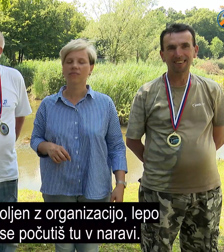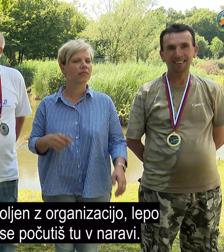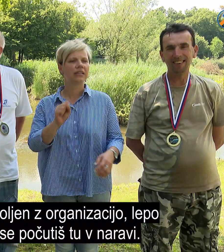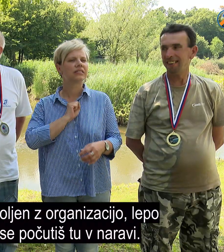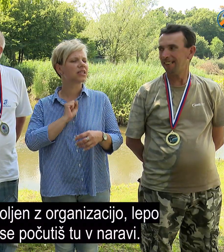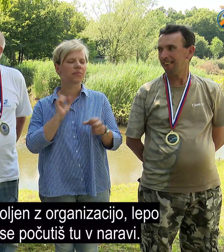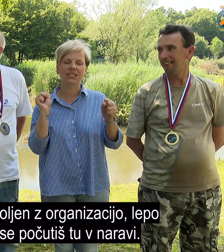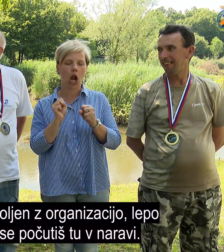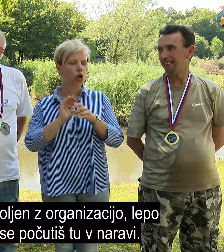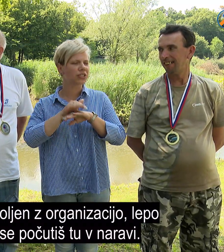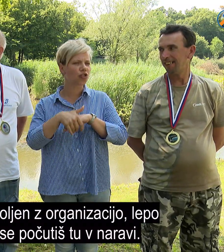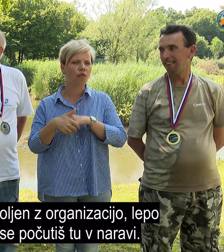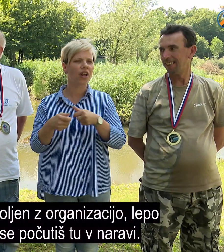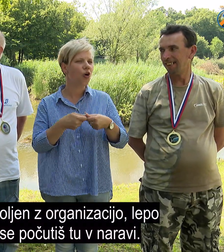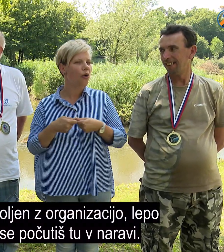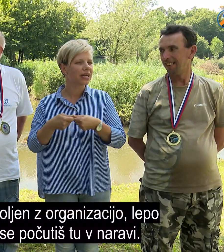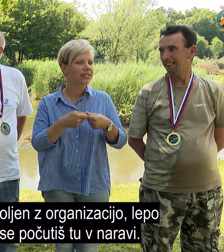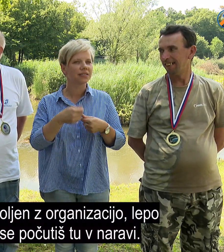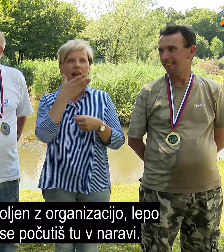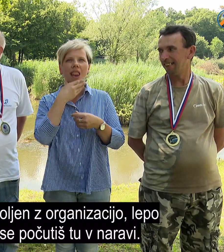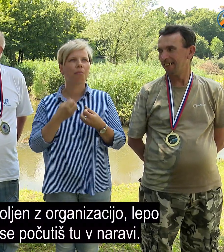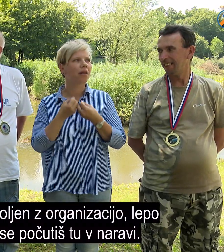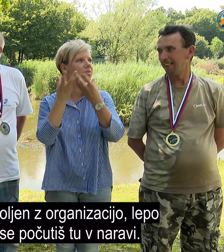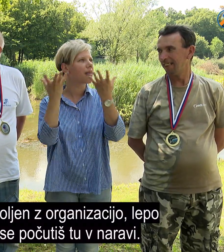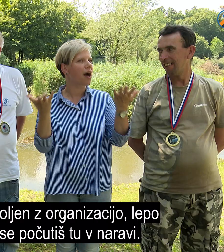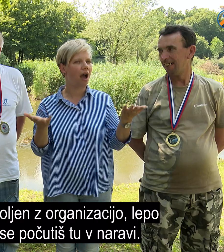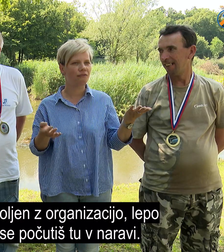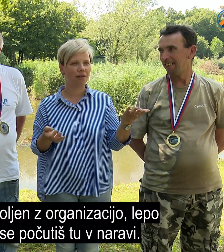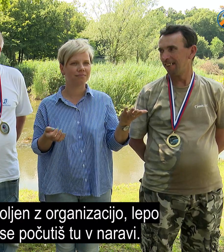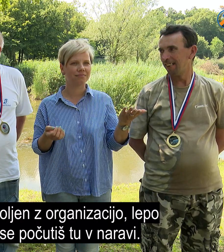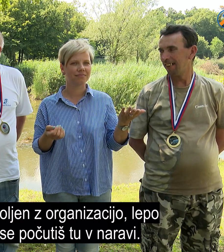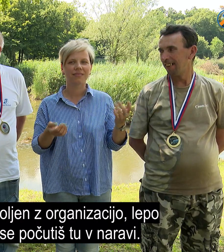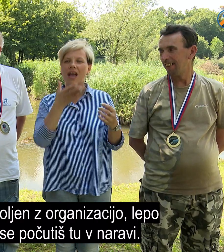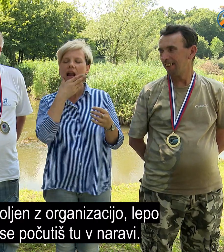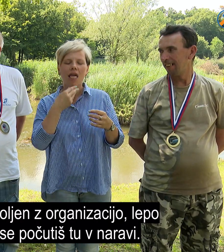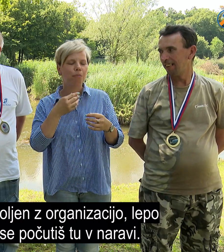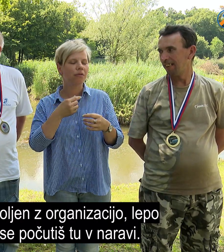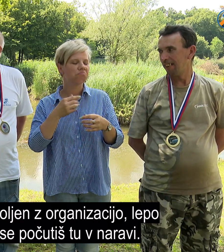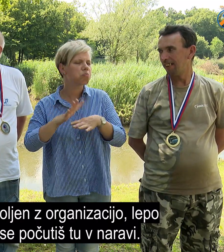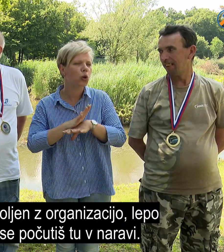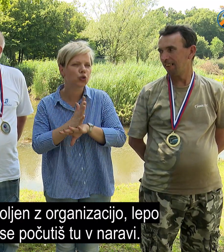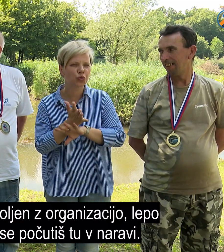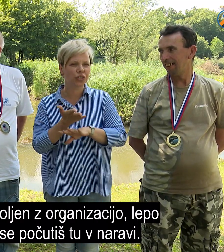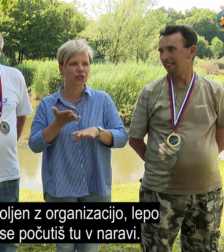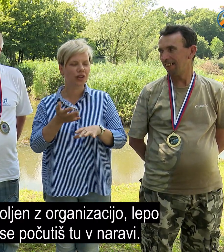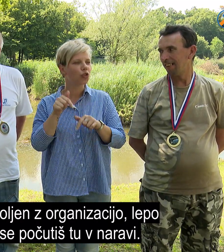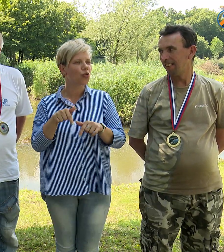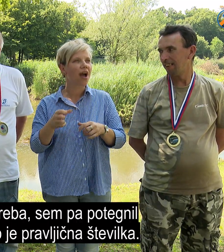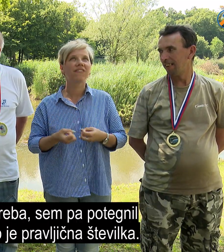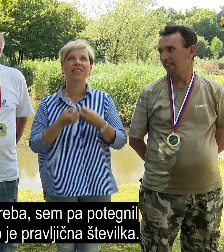Zadovoljen z organizacijo, lepa narava, lepo se počutiš tule v naravi.